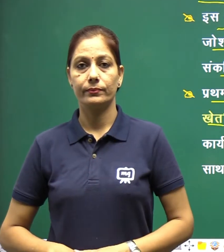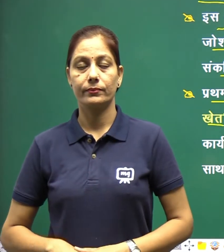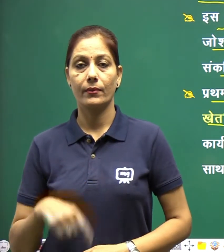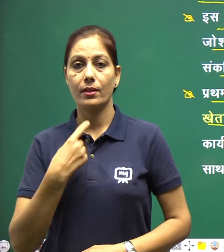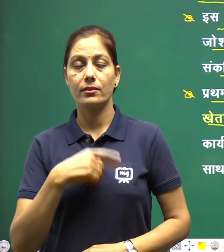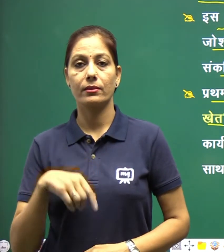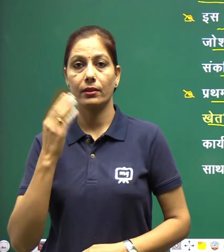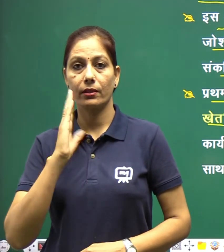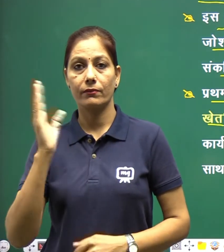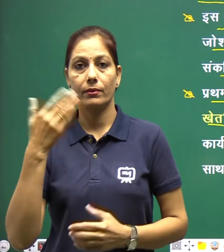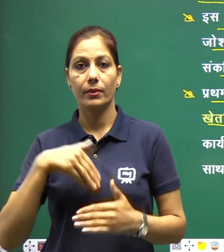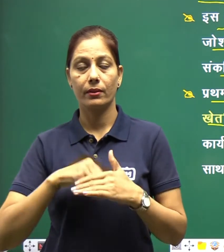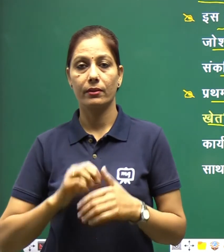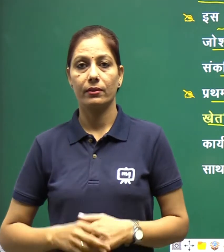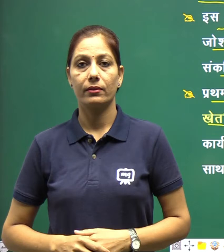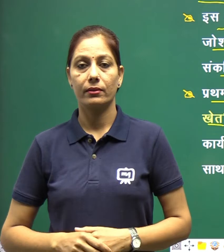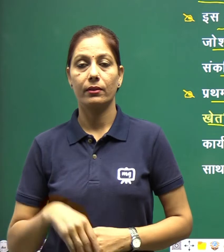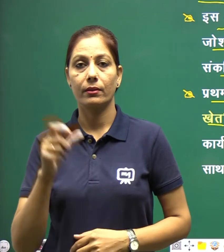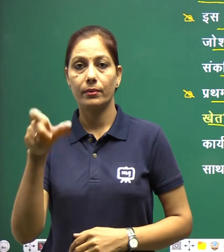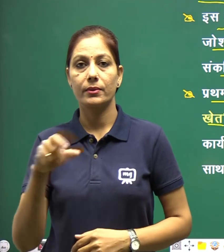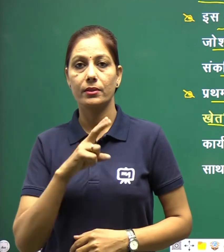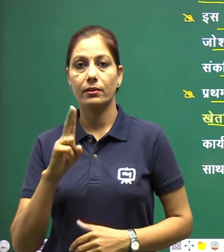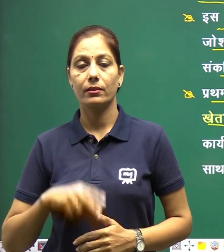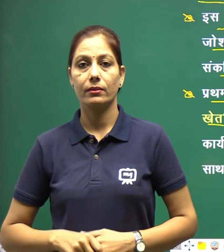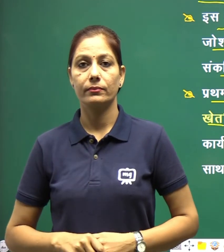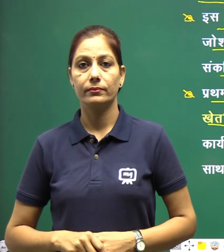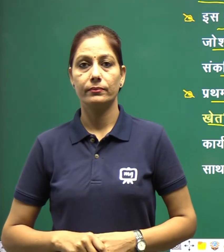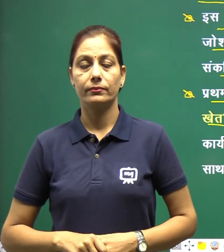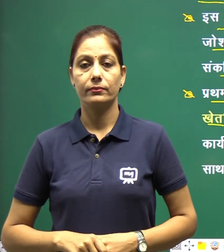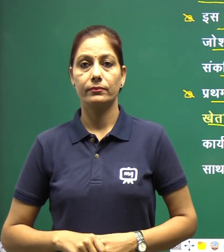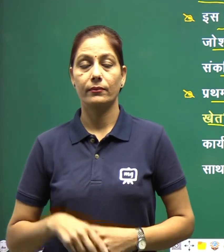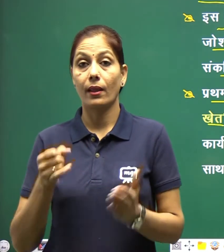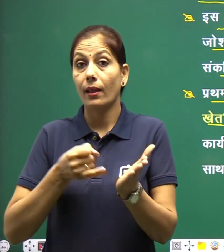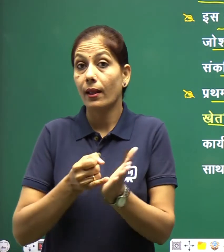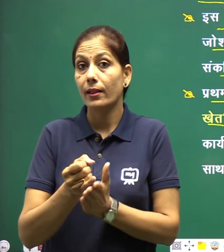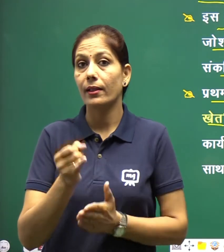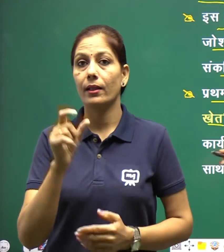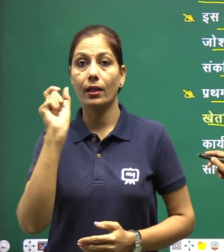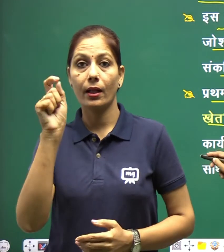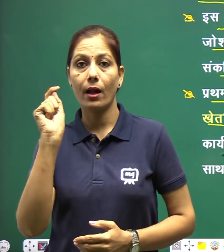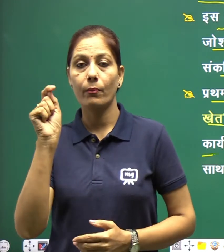इस कविता में कवि ने खेती के कार्य को